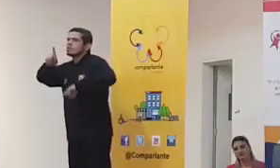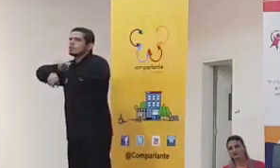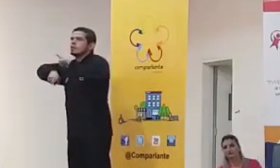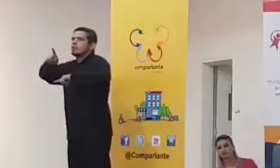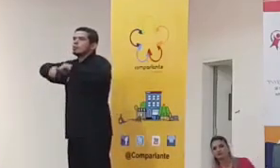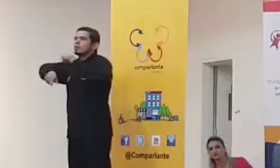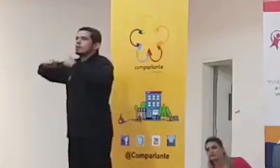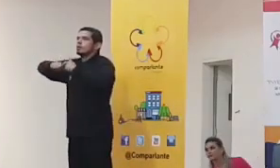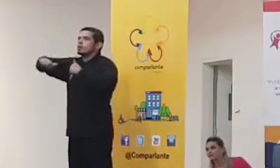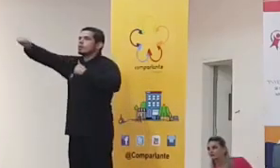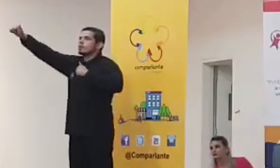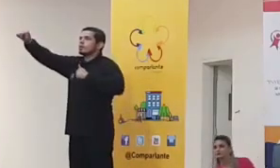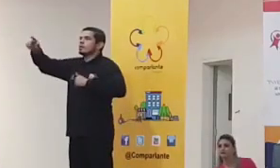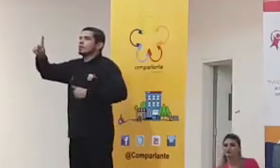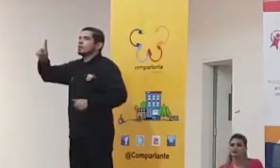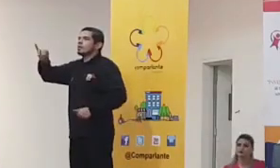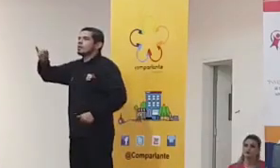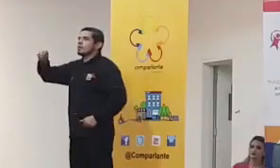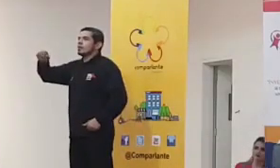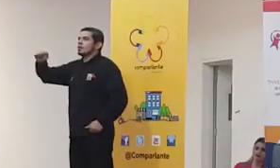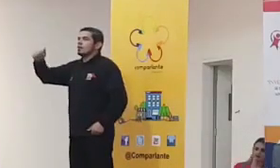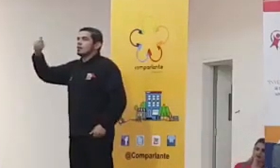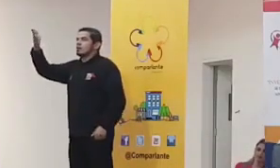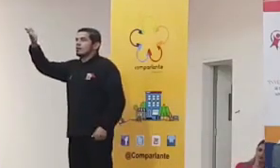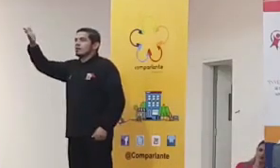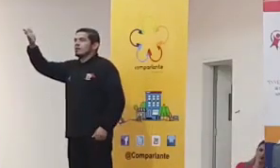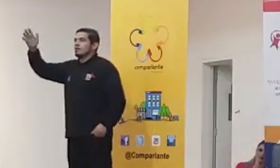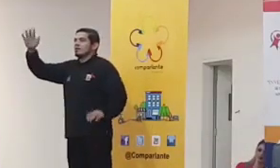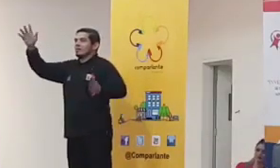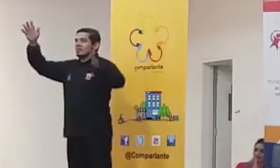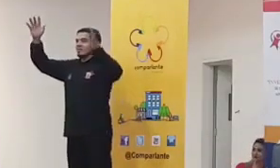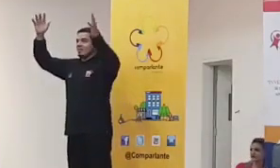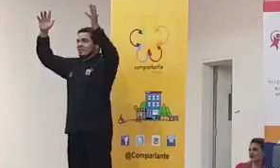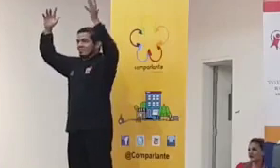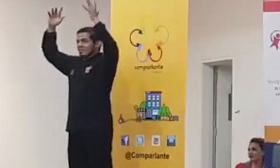atrás. Por favor, párate, Dianita. Todos te vamos a dar un aplauso.